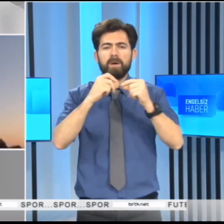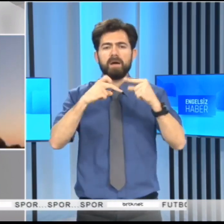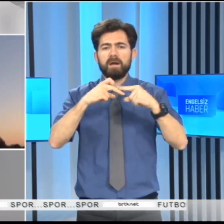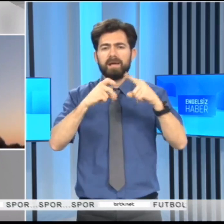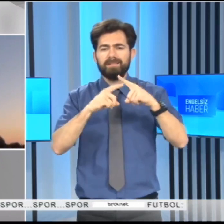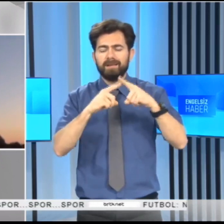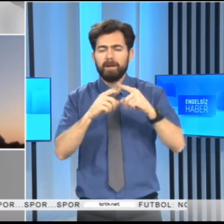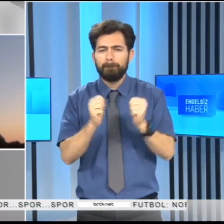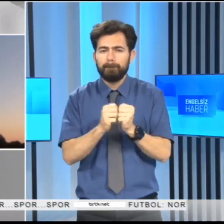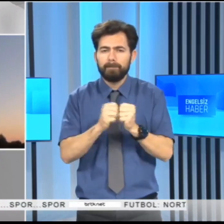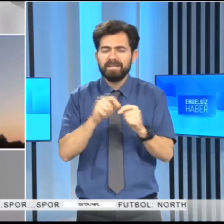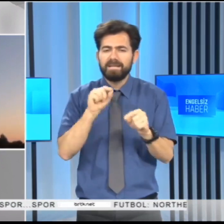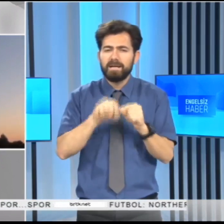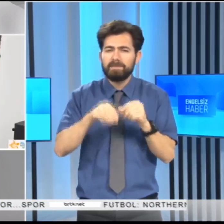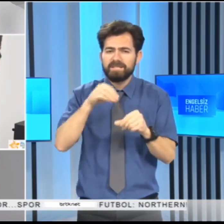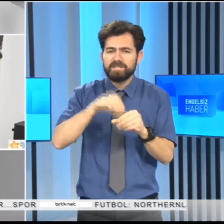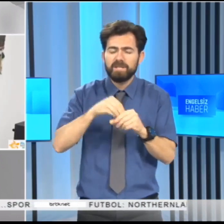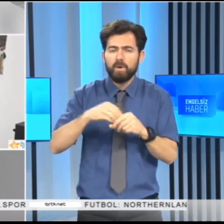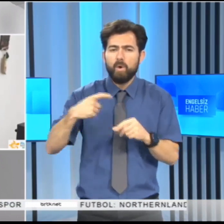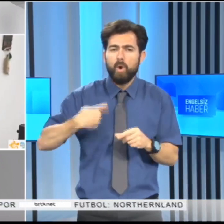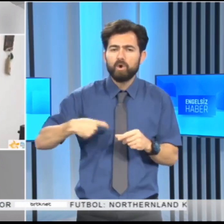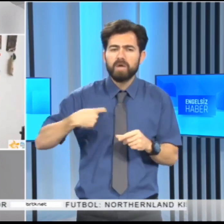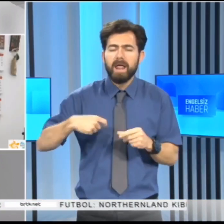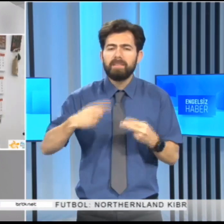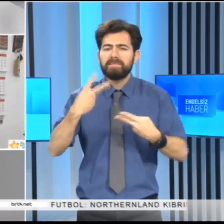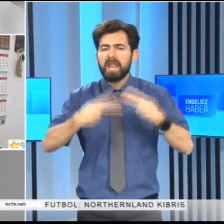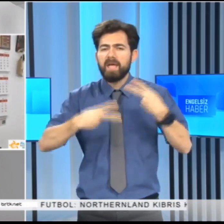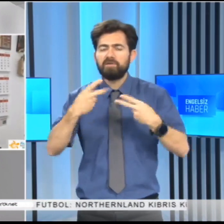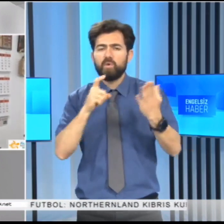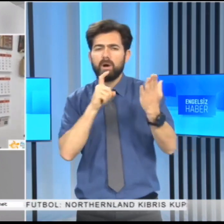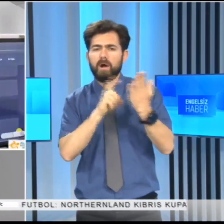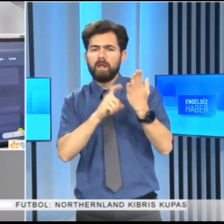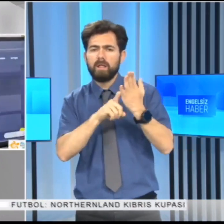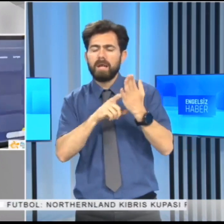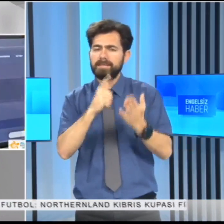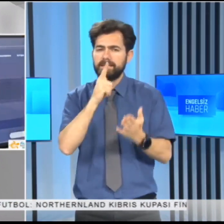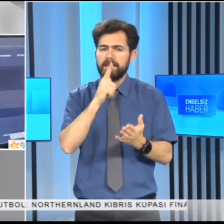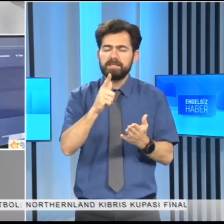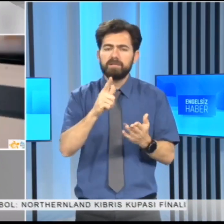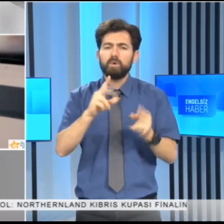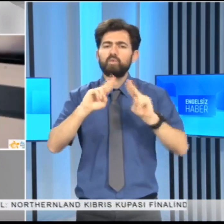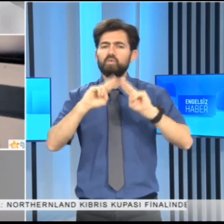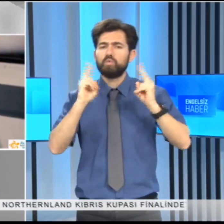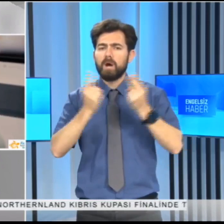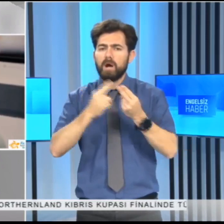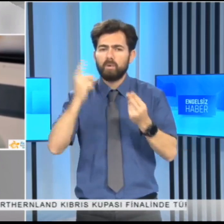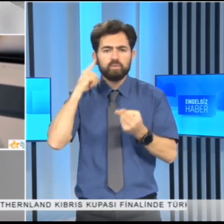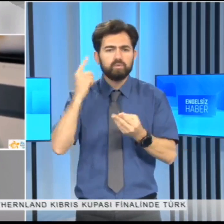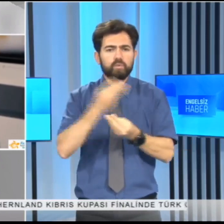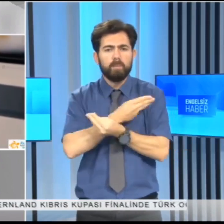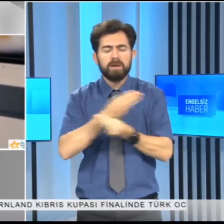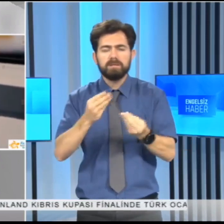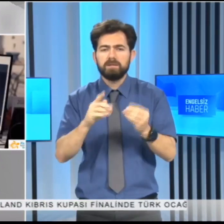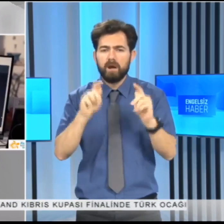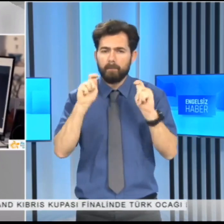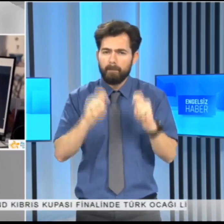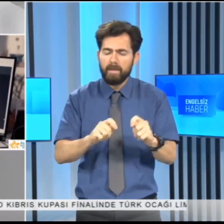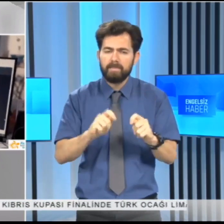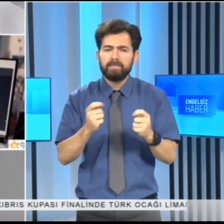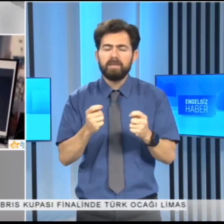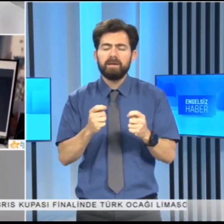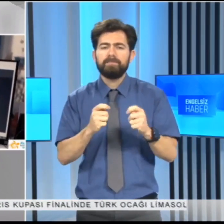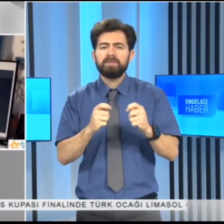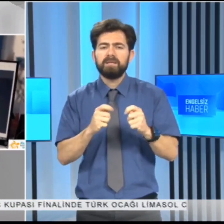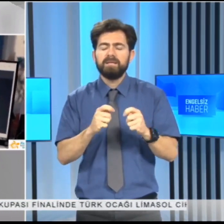BRT ile birlikte ülkedeki özel televizyon kanallarının sesini de dünyaya duyurmasını